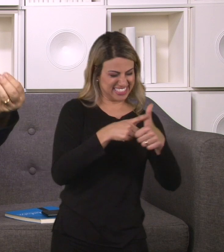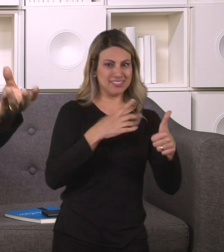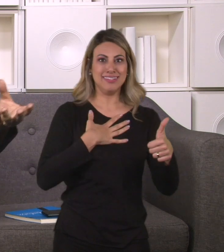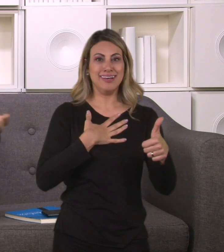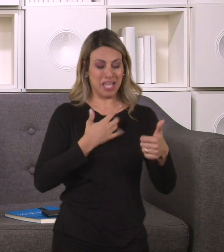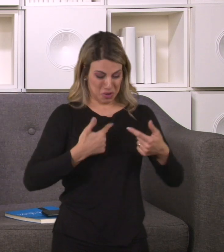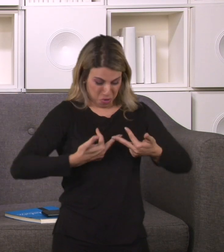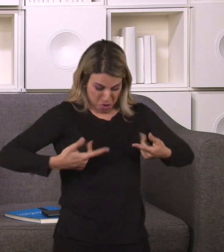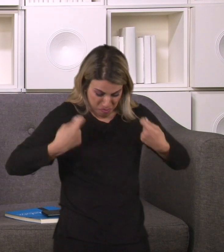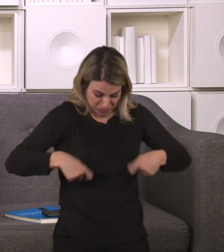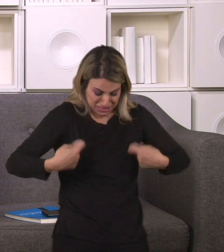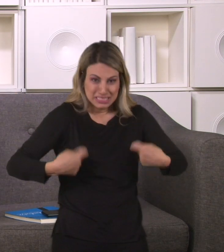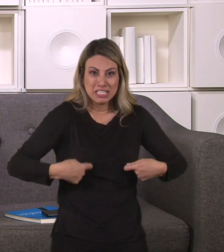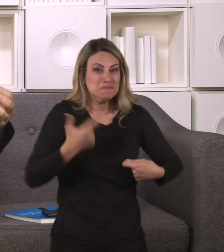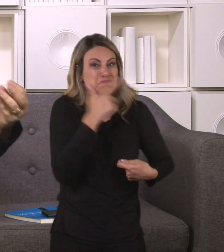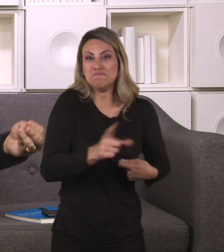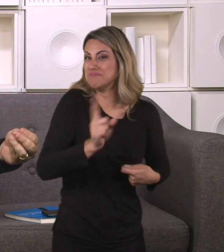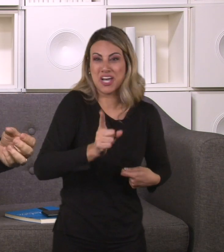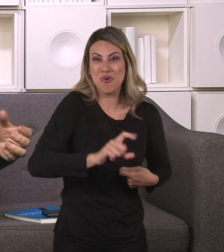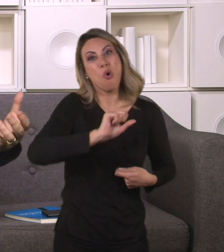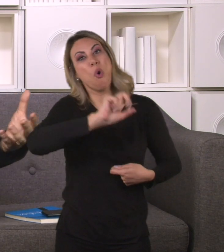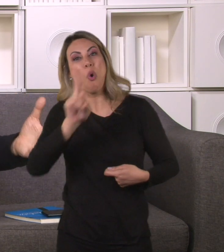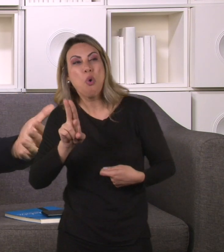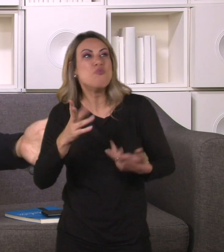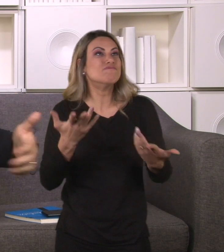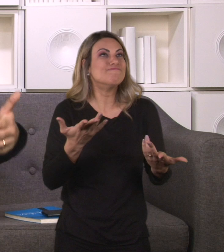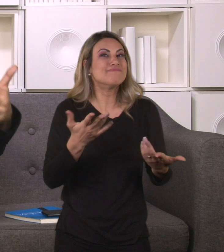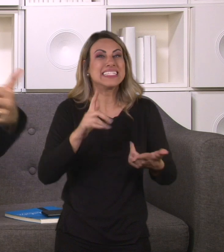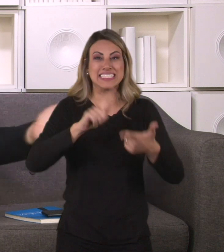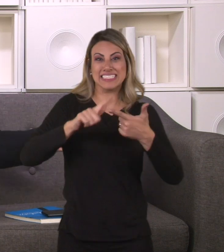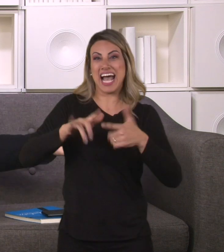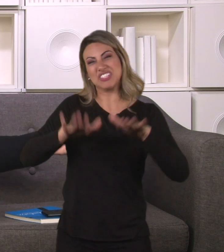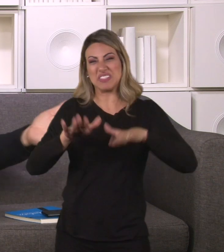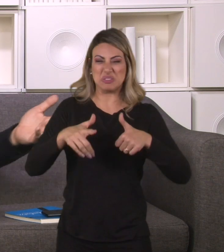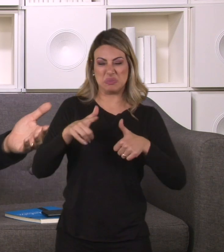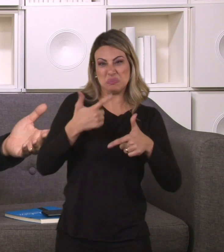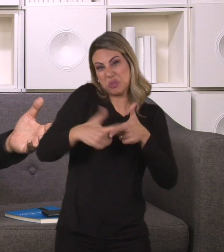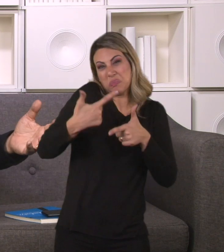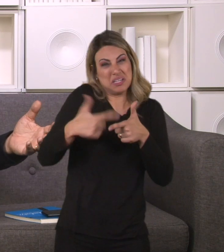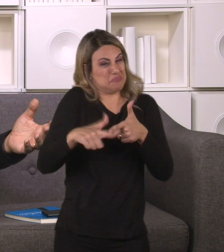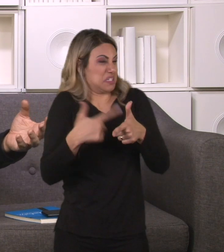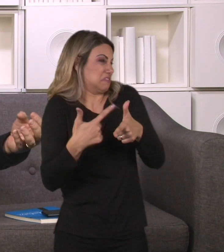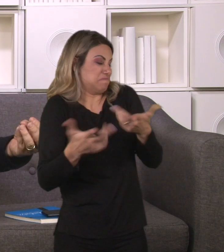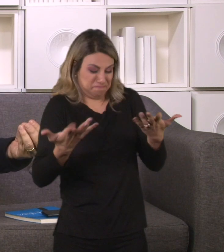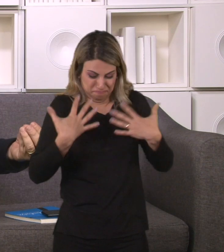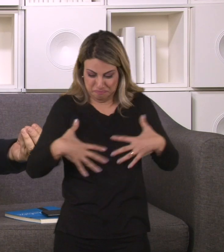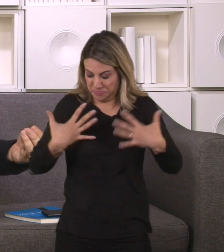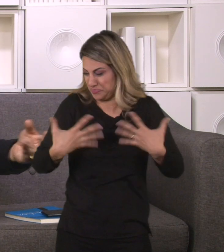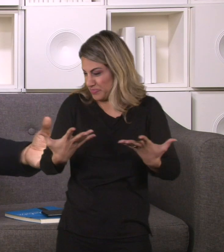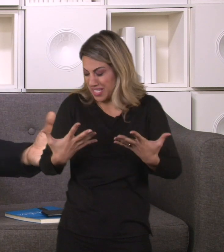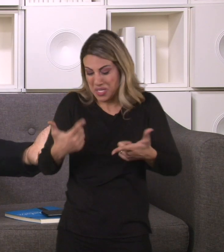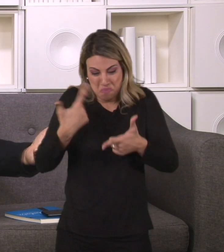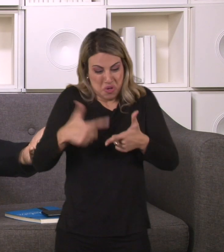não supridas, quando você enfrenta problemas, os problemas que são comuns a todas as pessoas. E